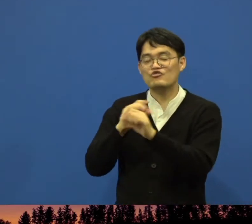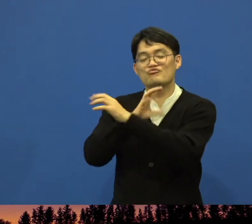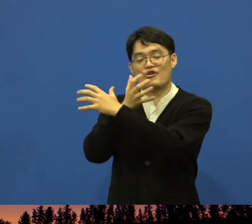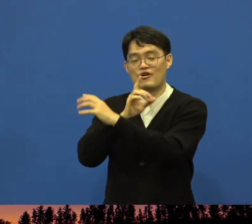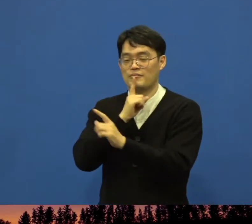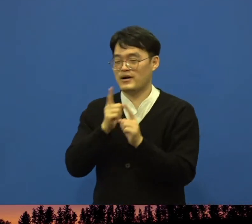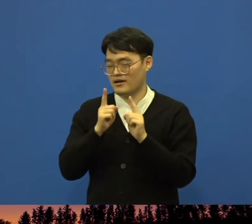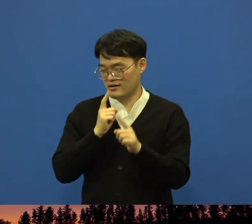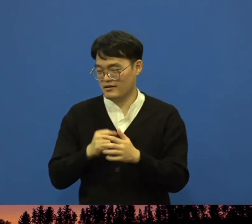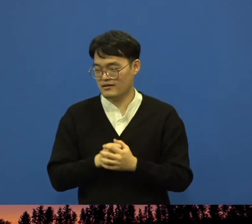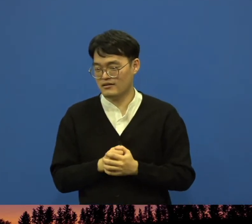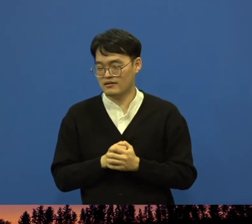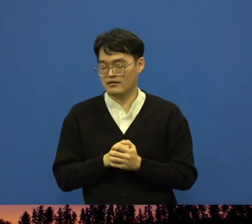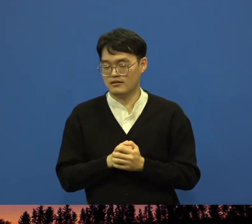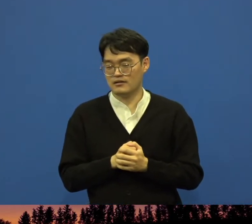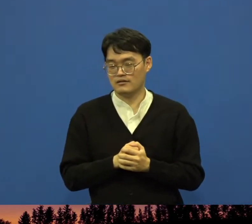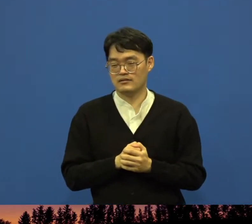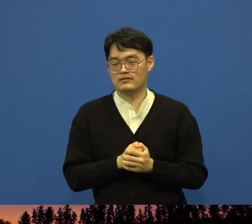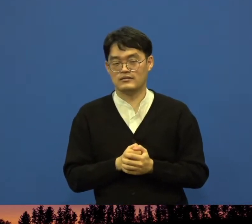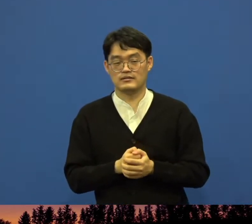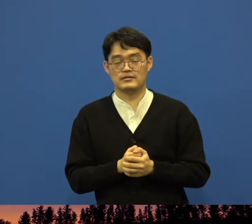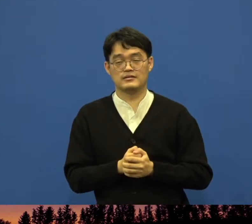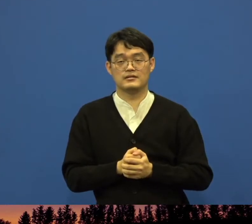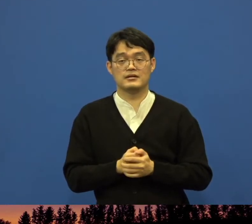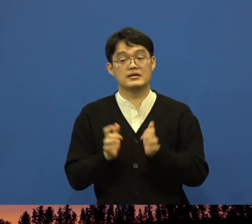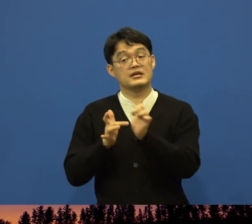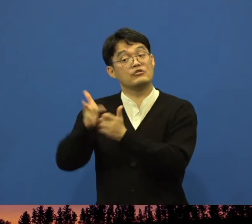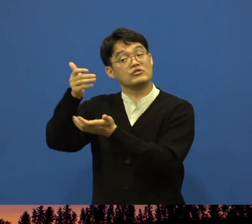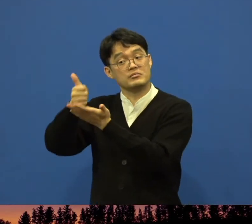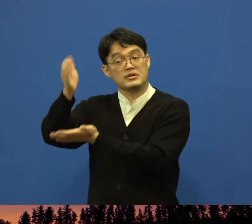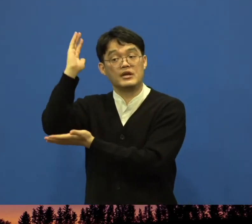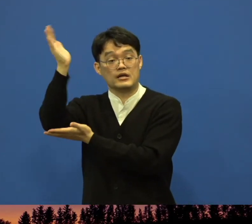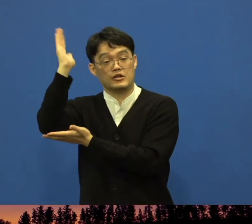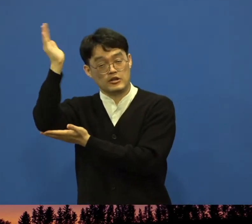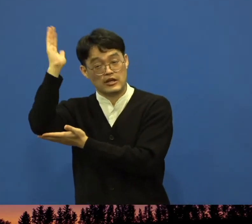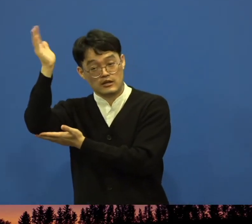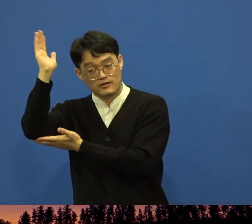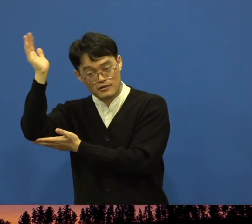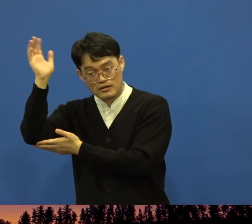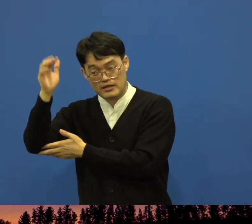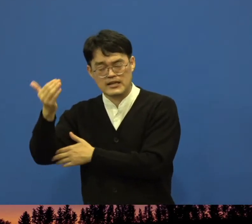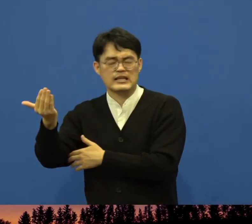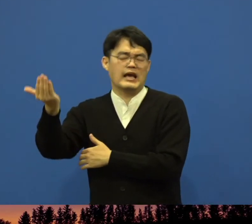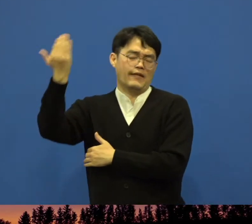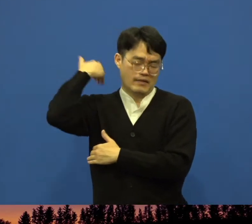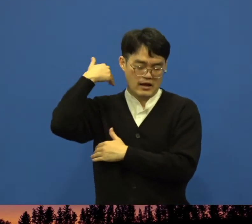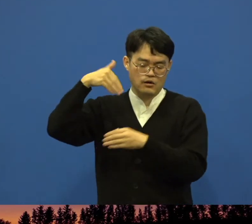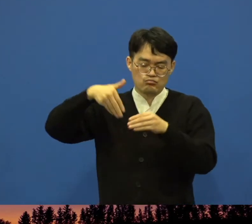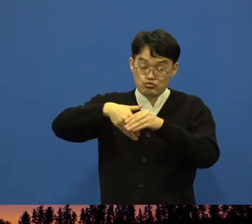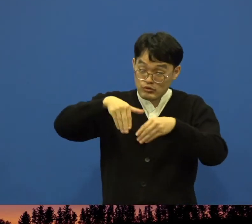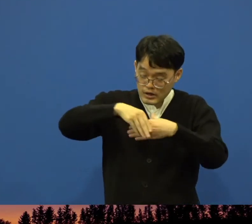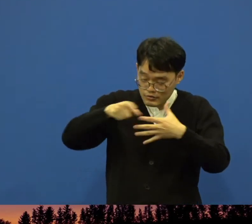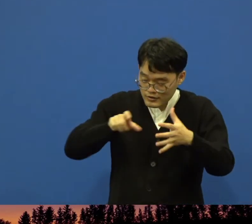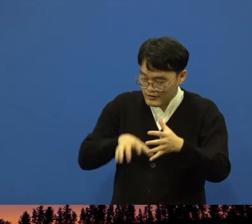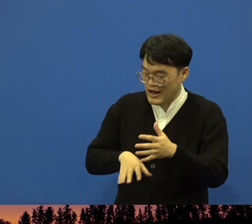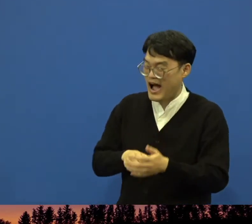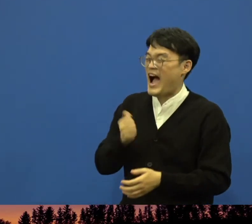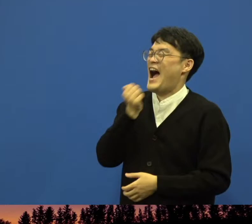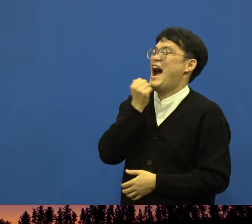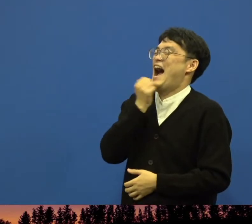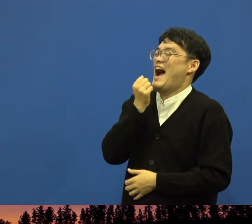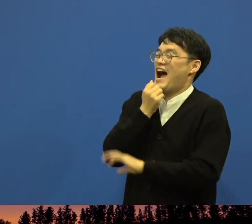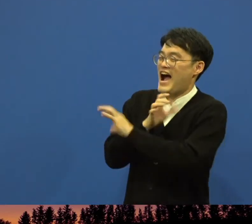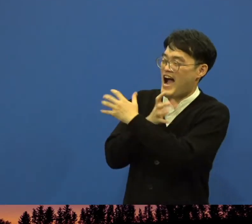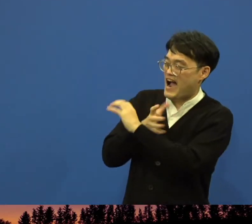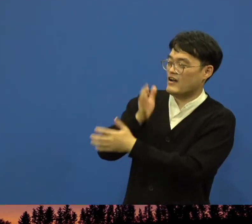문화가 넘어가면 다른 게 돼버리잖아요. 근데 예수님이 하셨던 그 얘기들은 굉장히 유머술하다는 거예요.